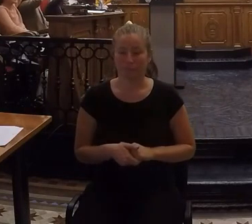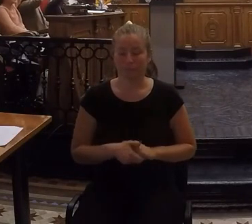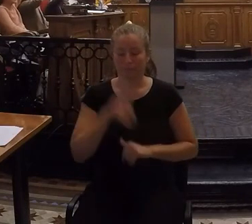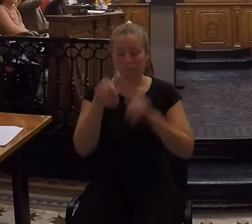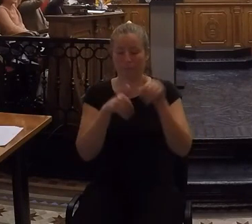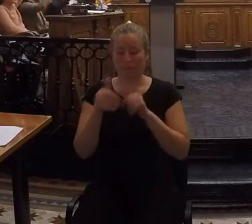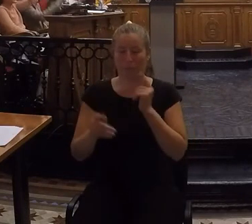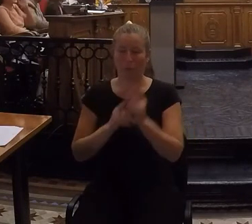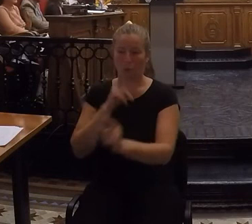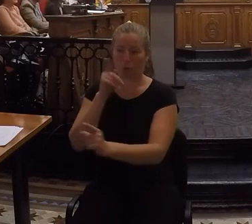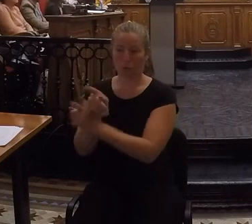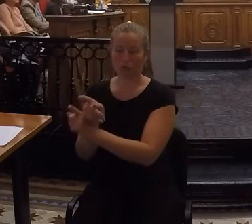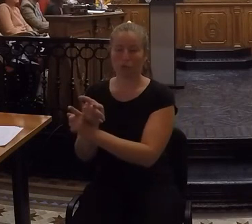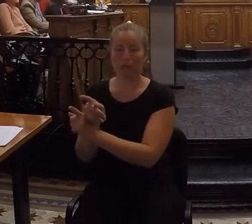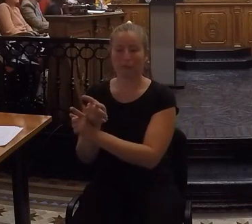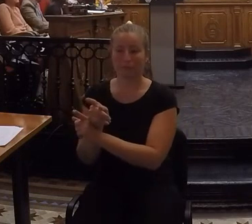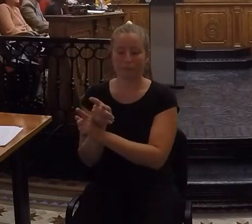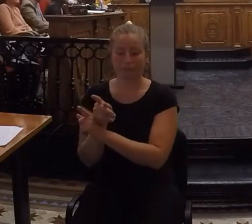¿Votos en contra?